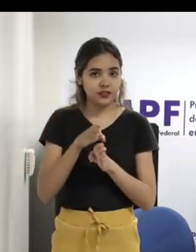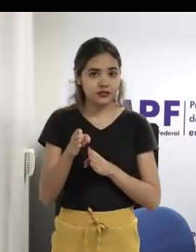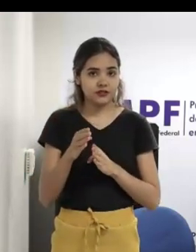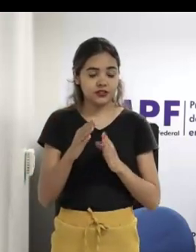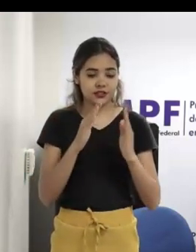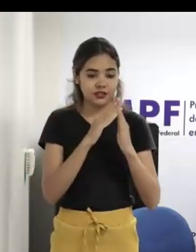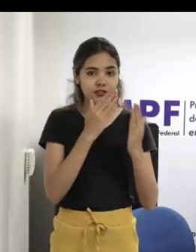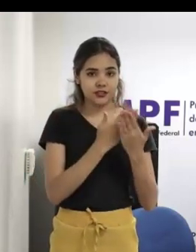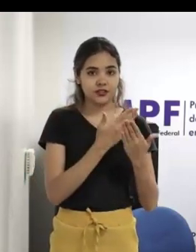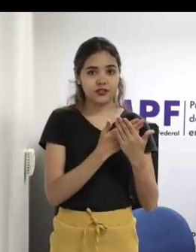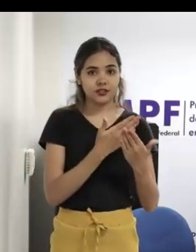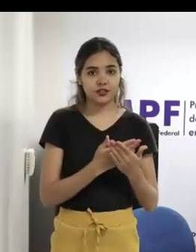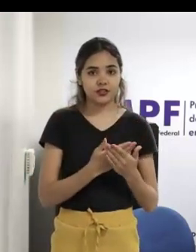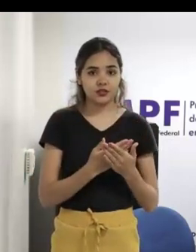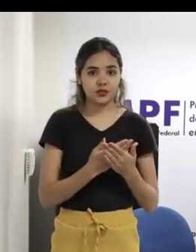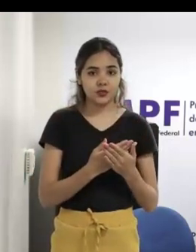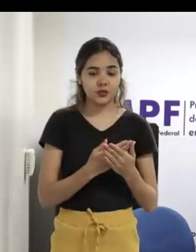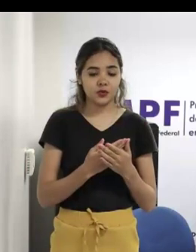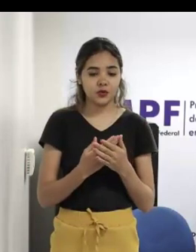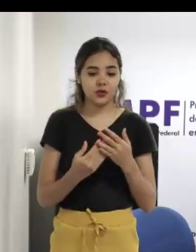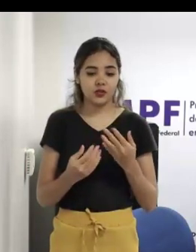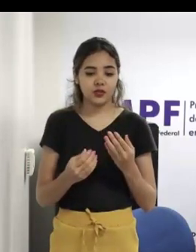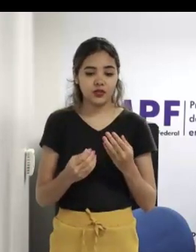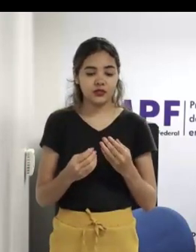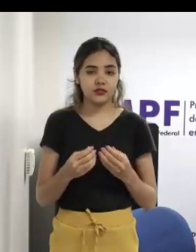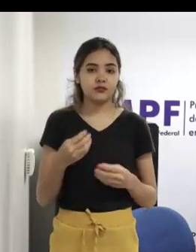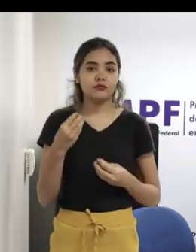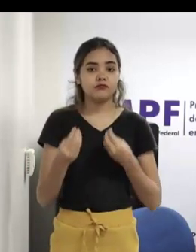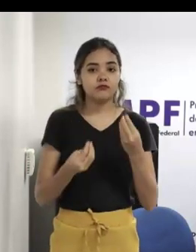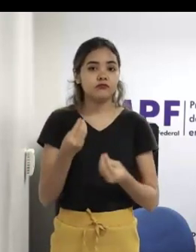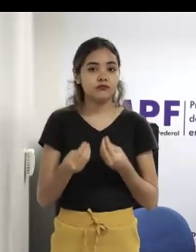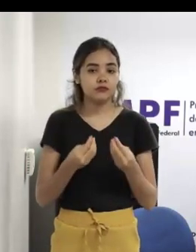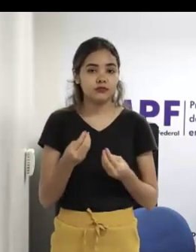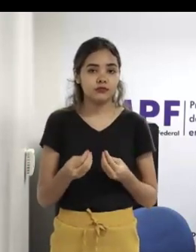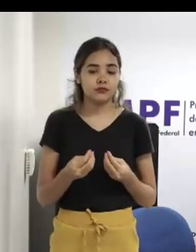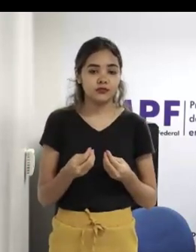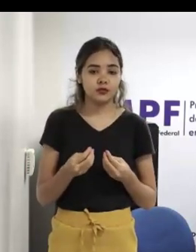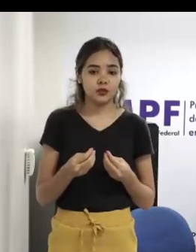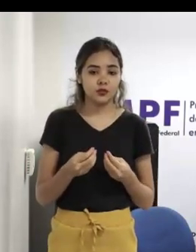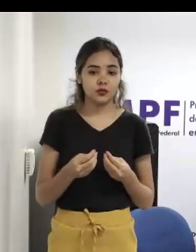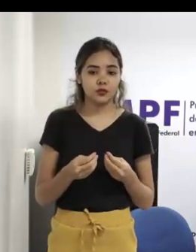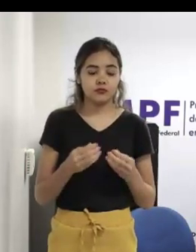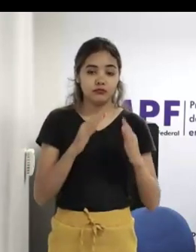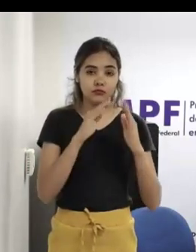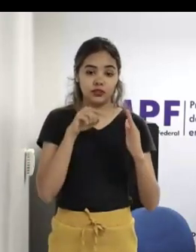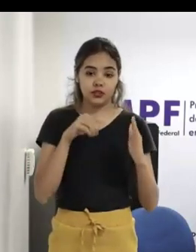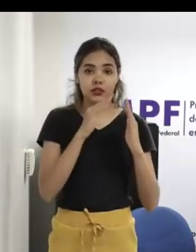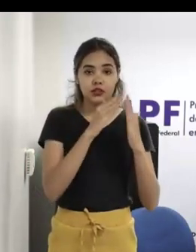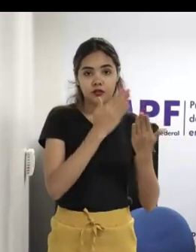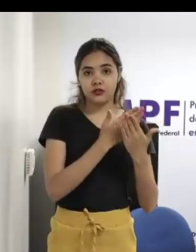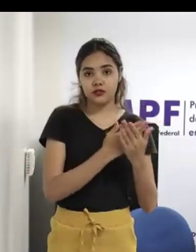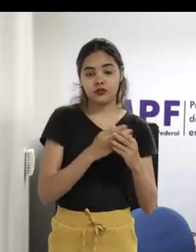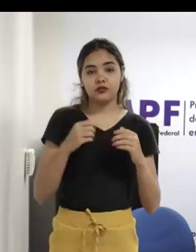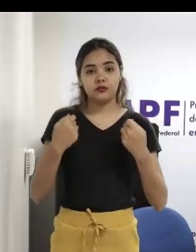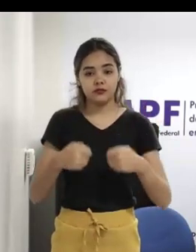diante de uma situação de abuso comunicar imediatamente as famílias de forma objetiva e sem julgamentos por conta da história